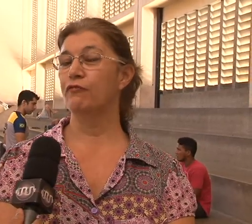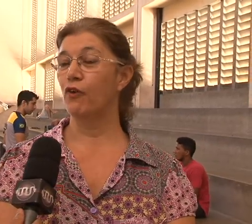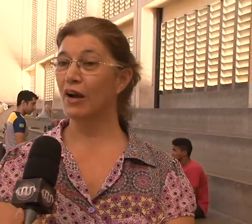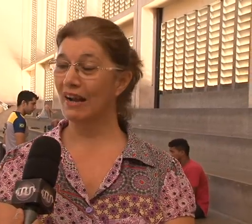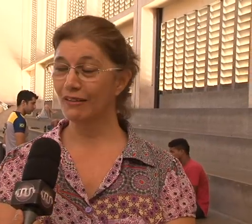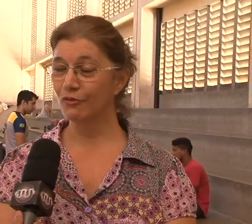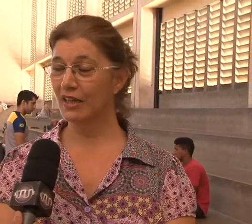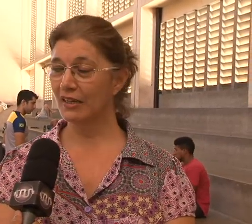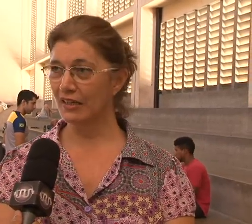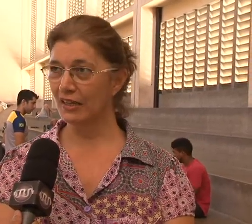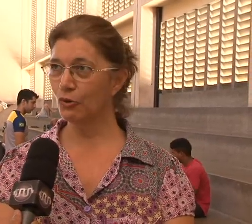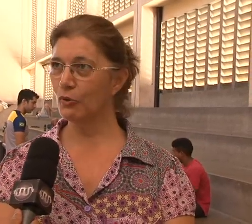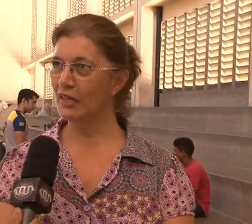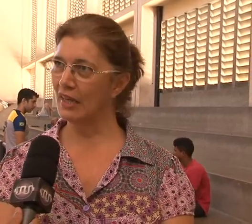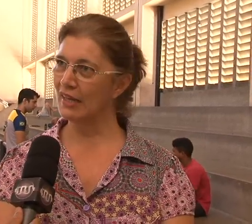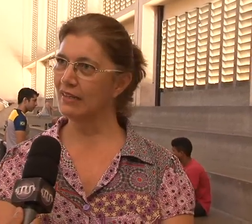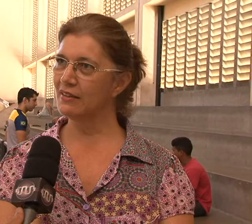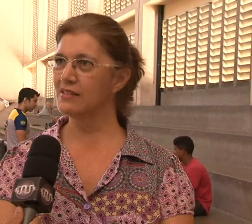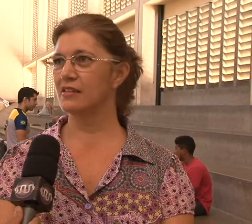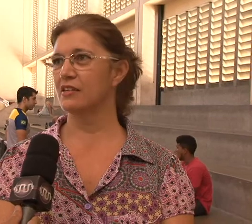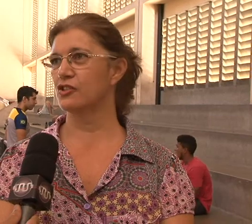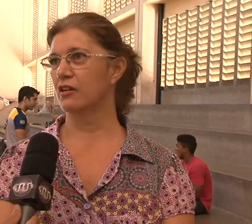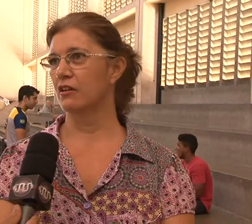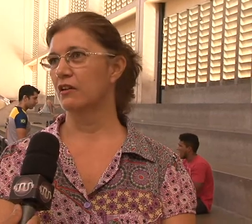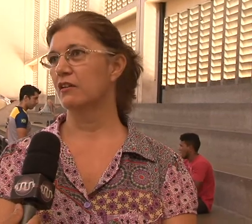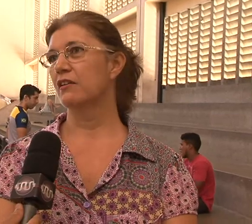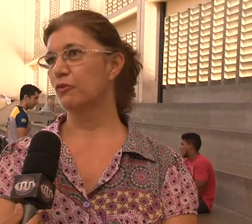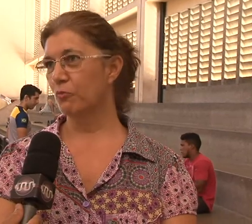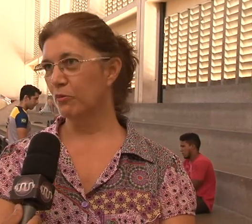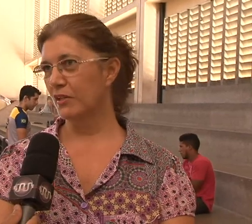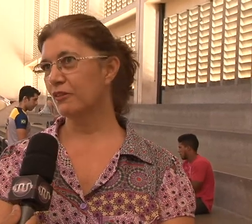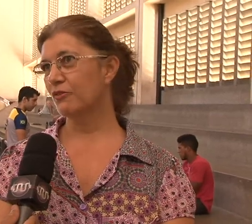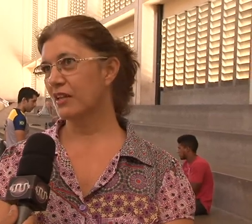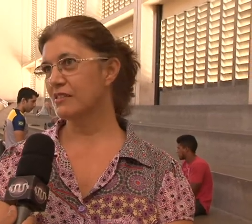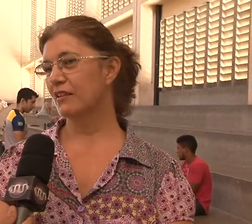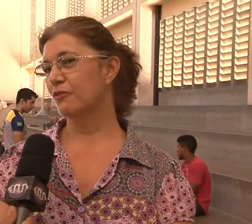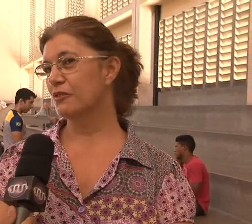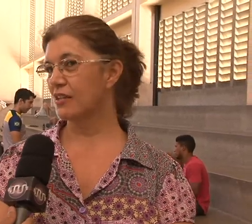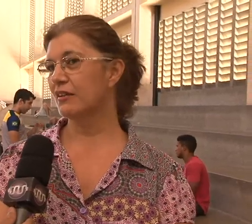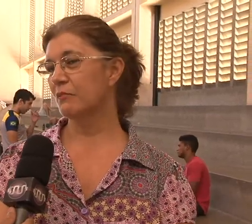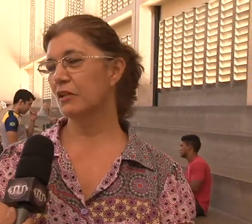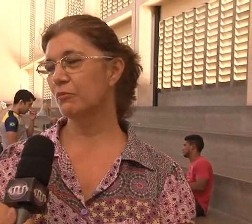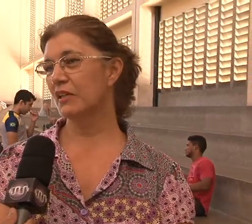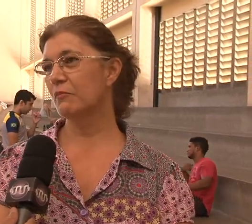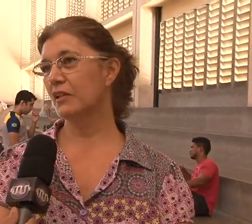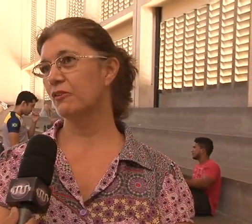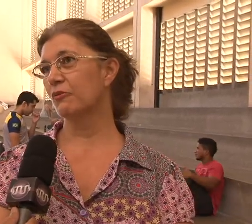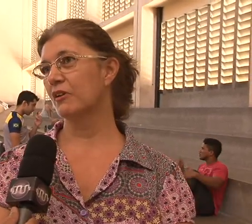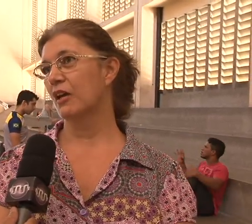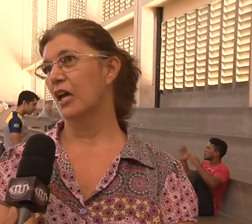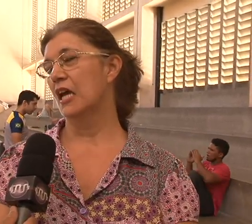Muito focado naquilo que ele deseja, que no momento está sendo exatamente o badminton. Obrigado.